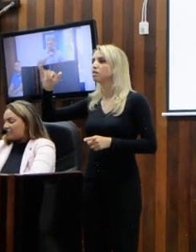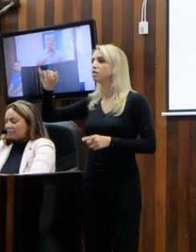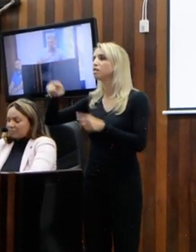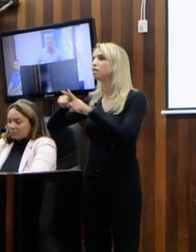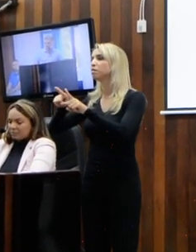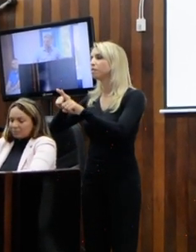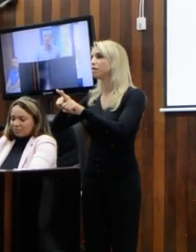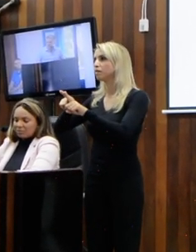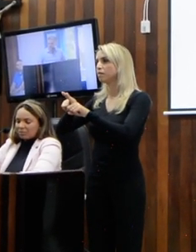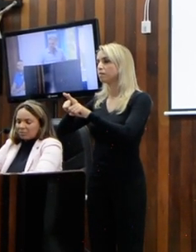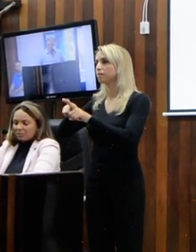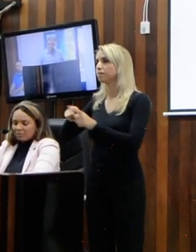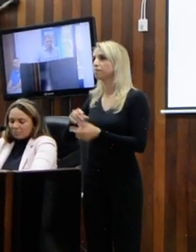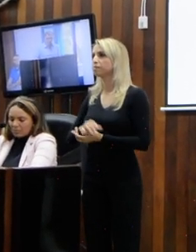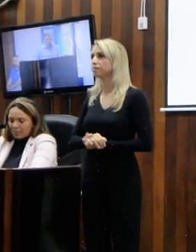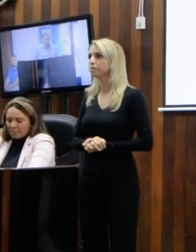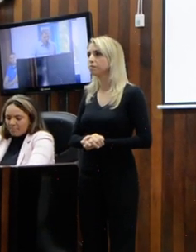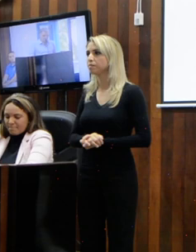Senhor presidente, realmente,